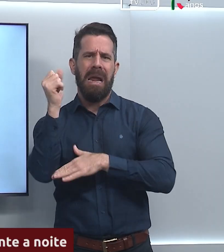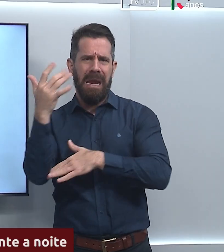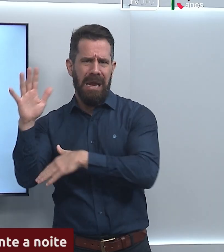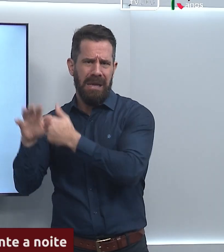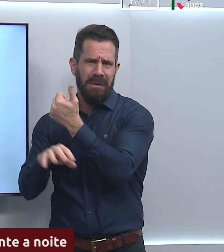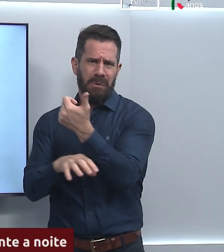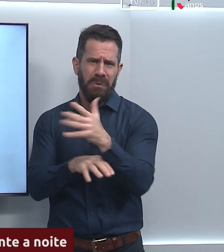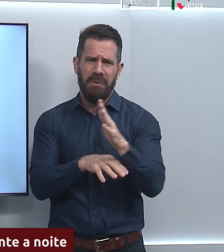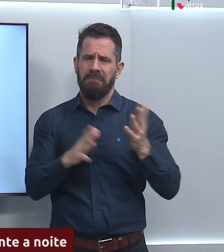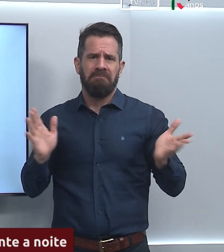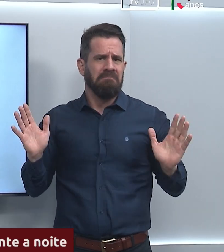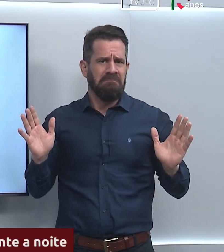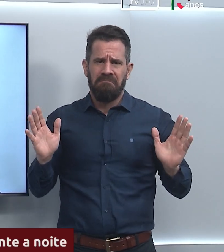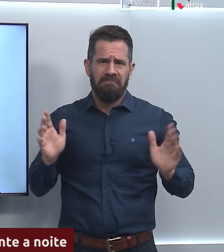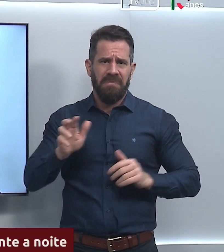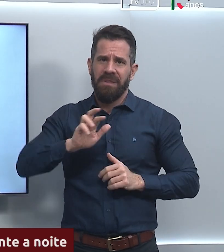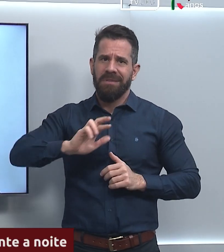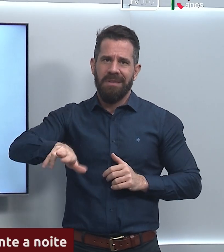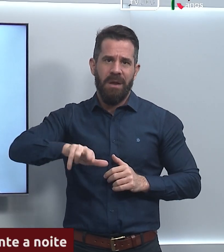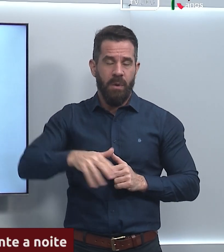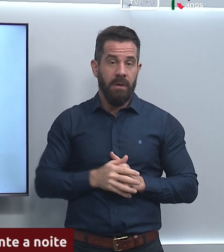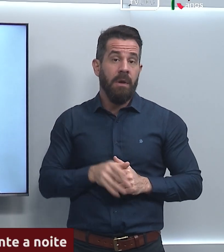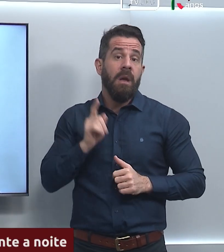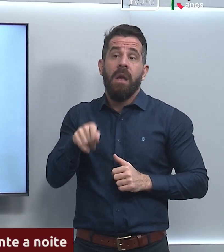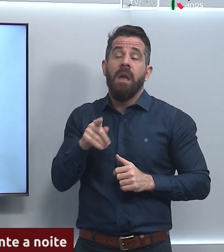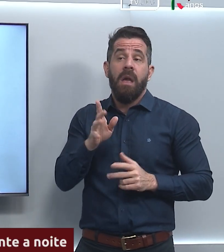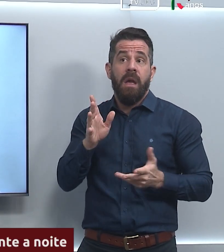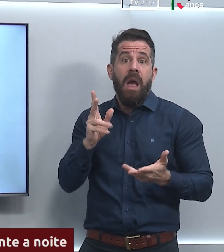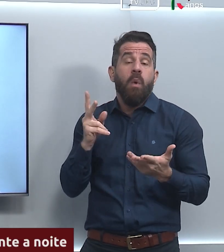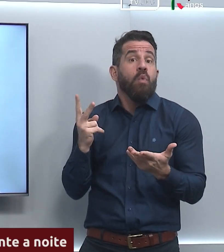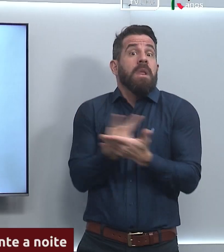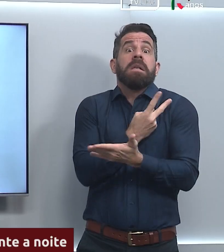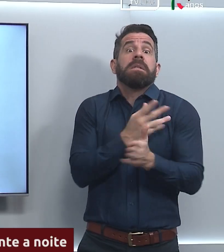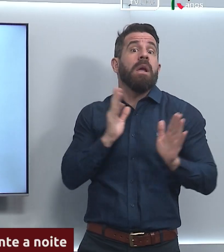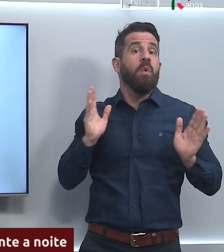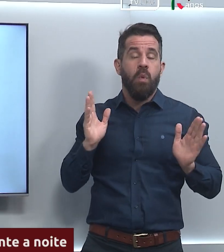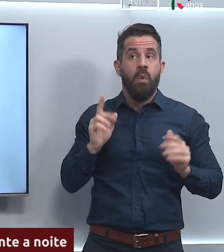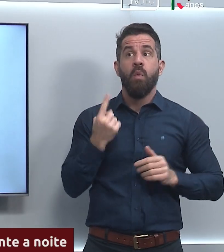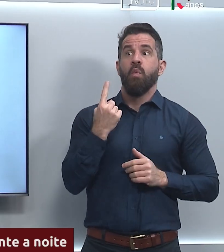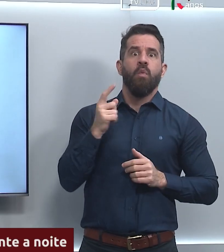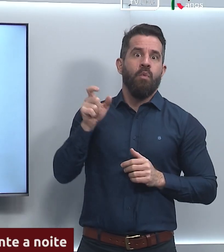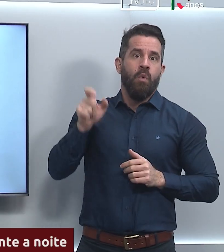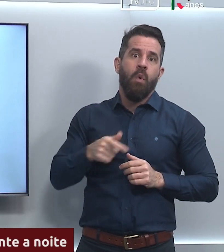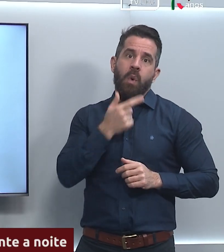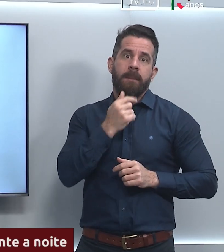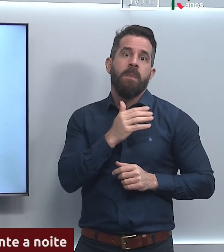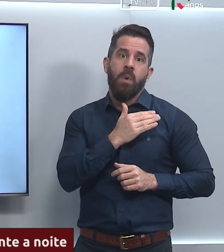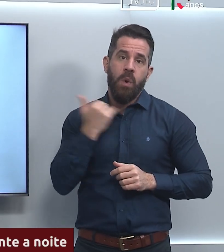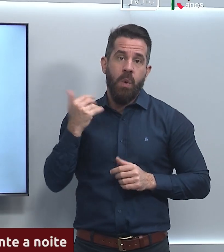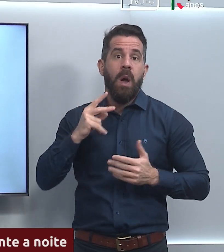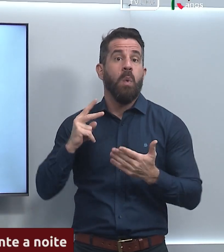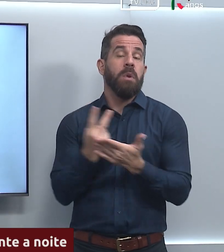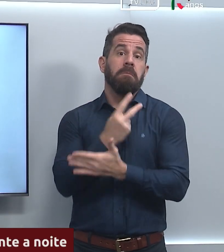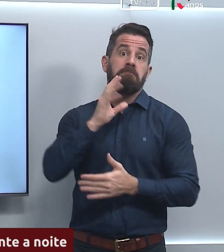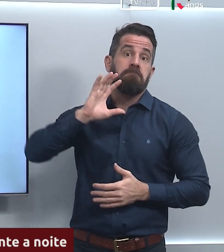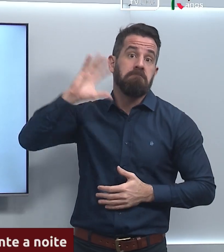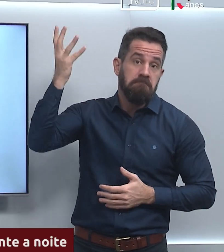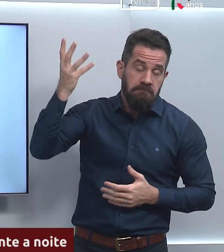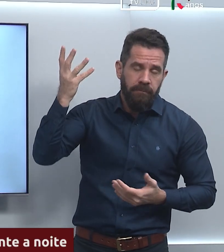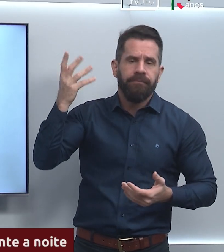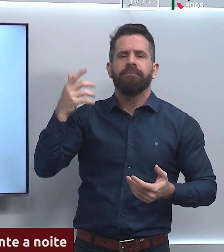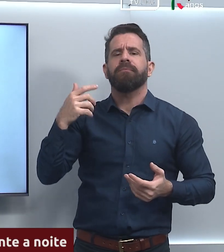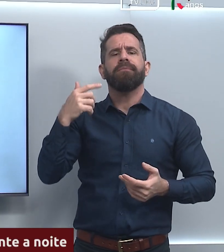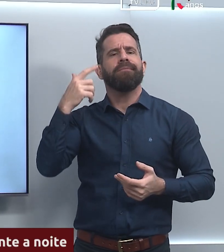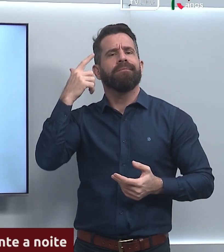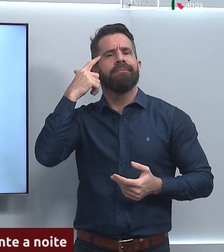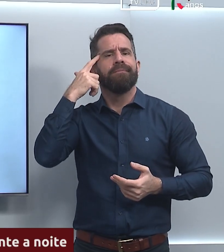quase que por acaso, porque, na verdade, é um tipo de crime que ele não depende do parque em si